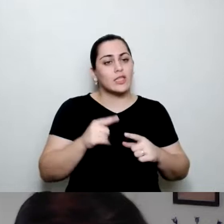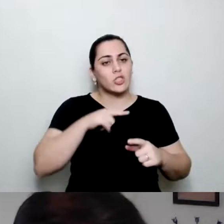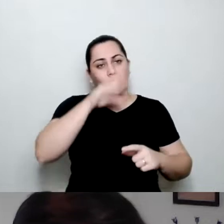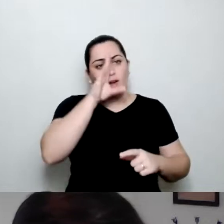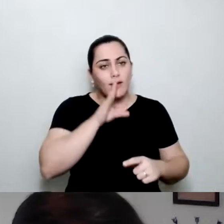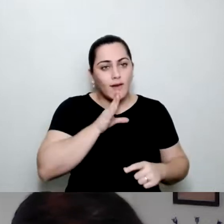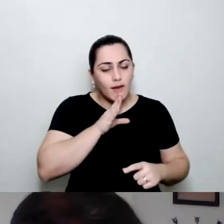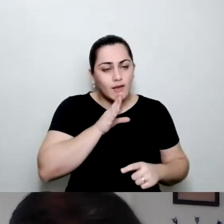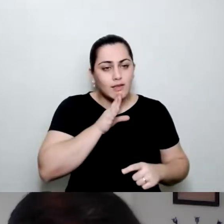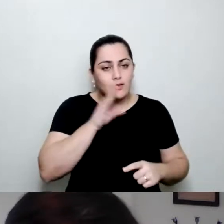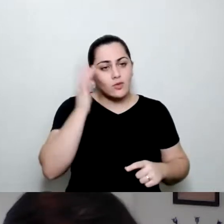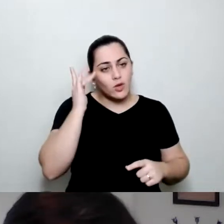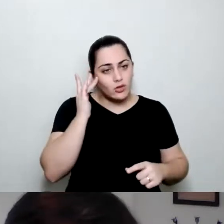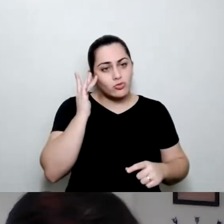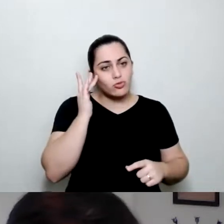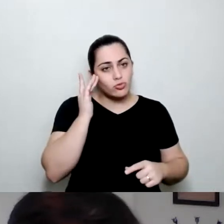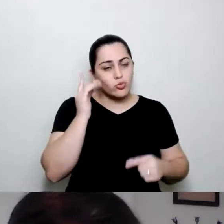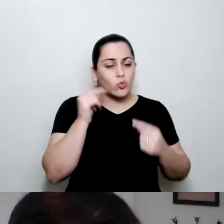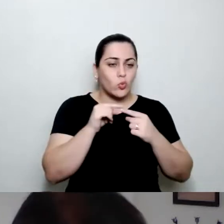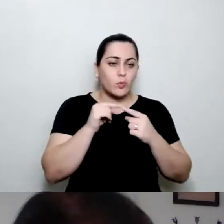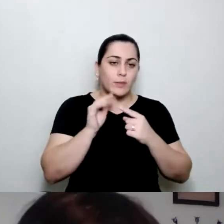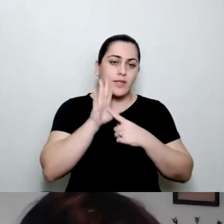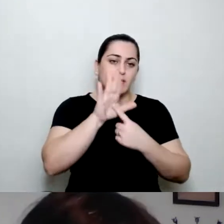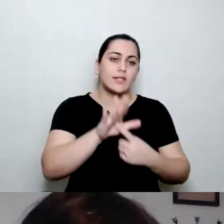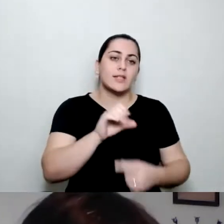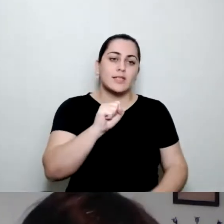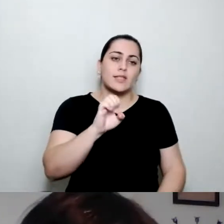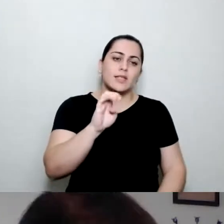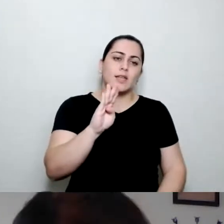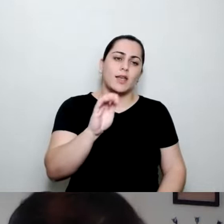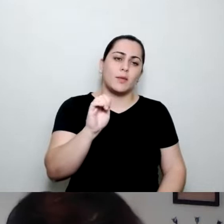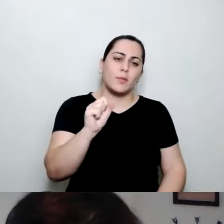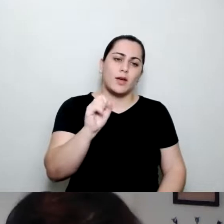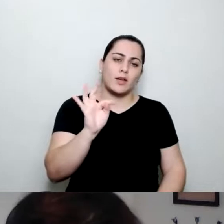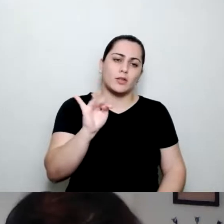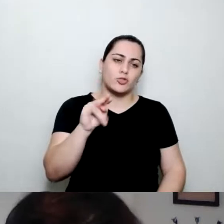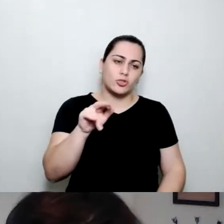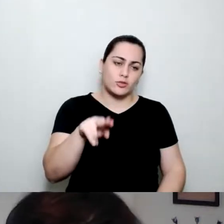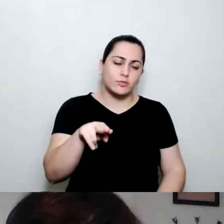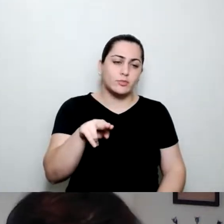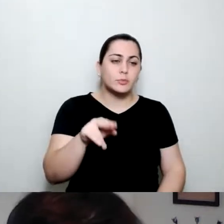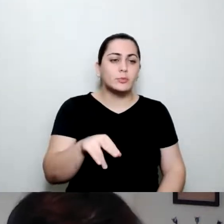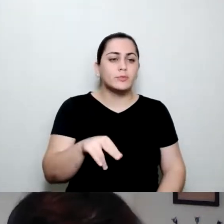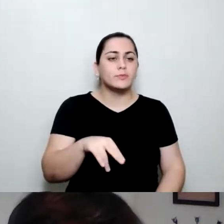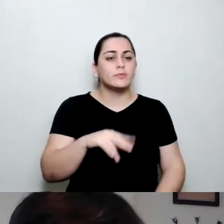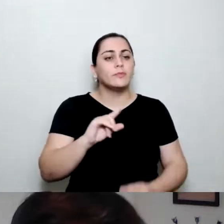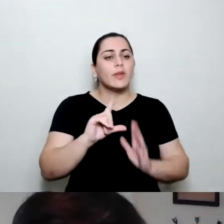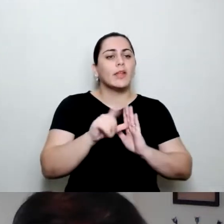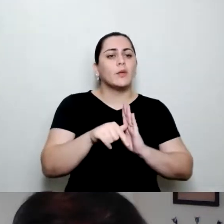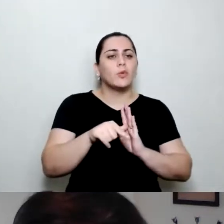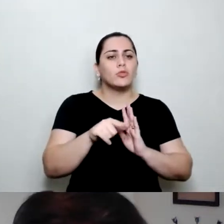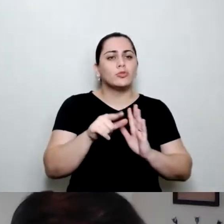né? E aí acredito que ela esteja se referindo à apresentação do Sebastian. E depois